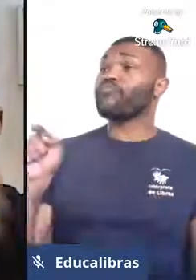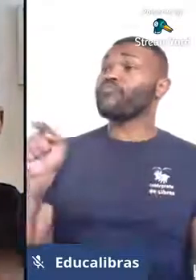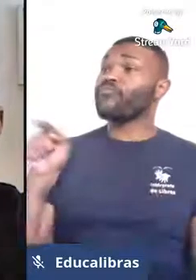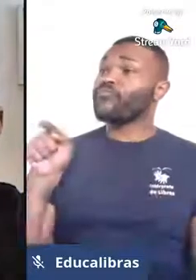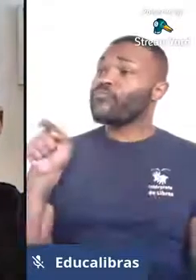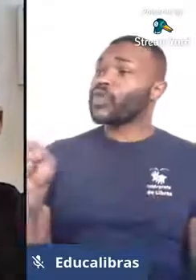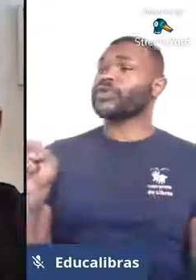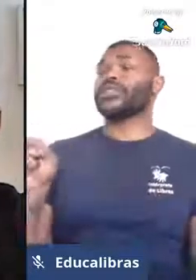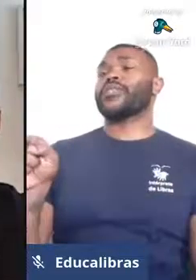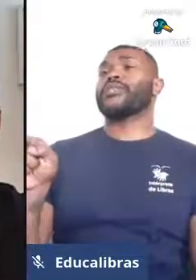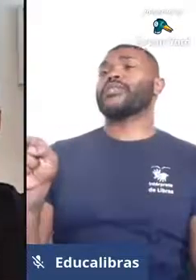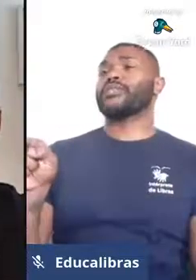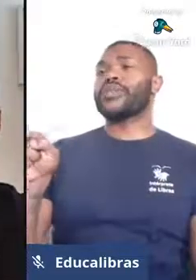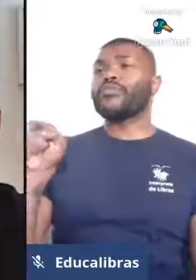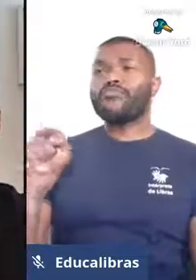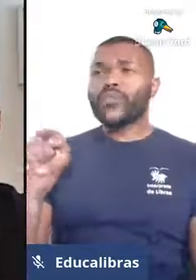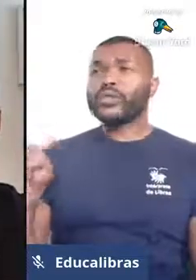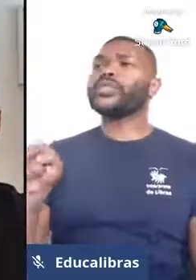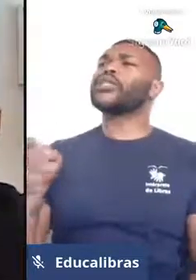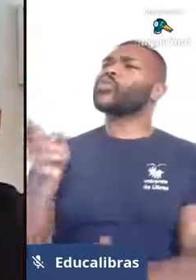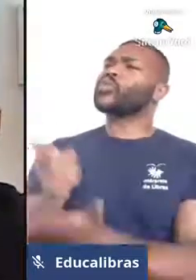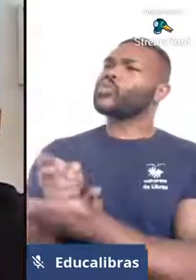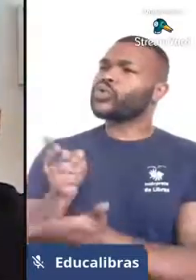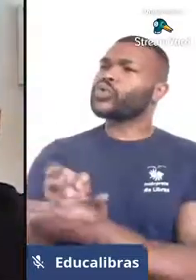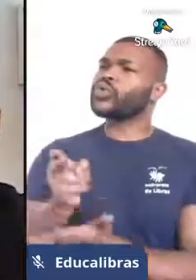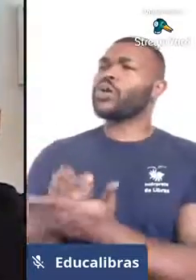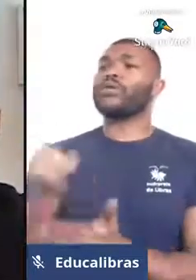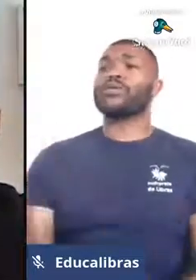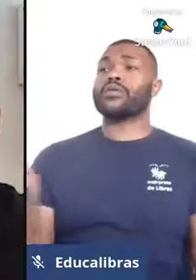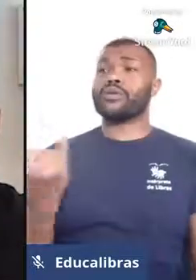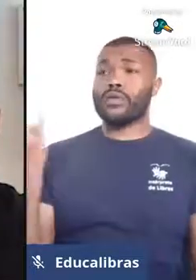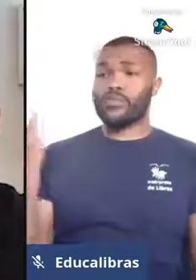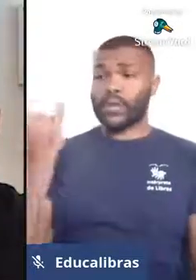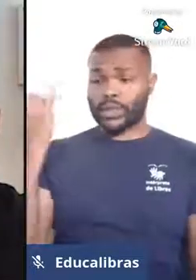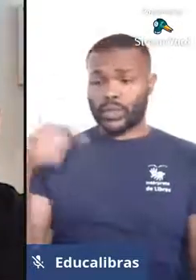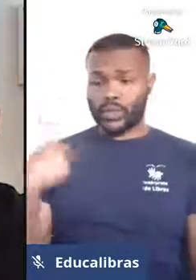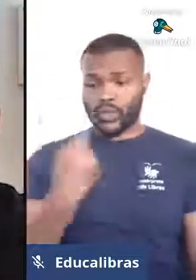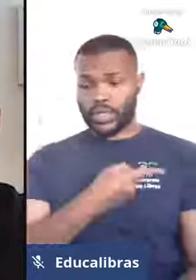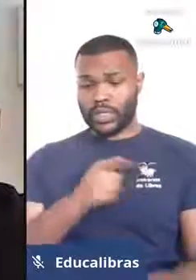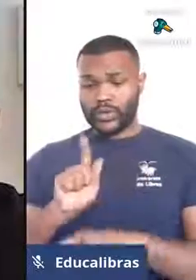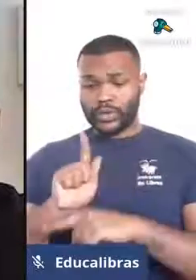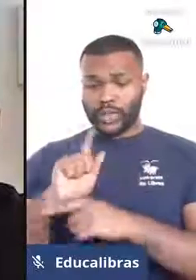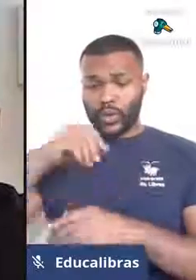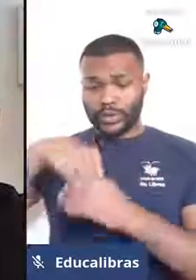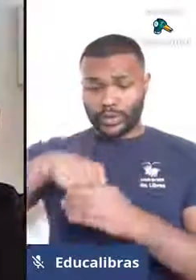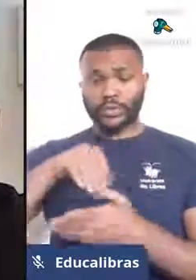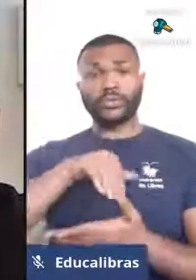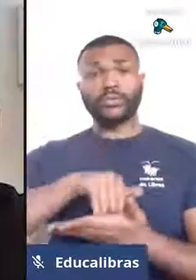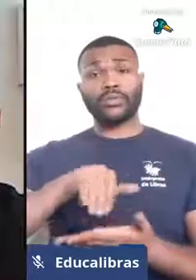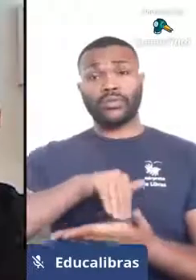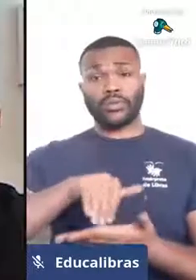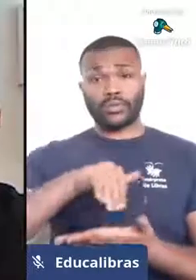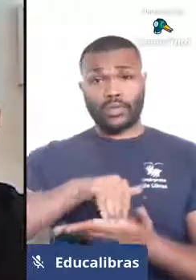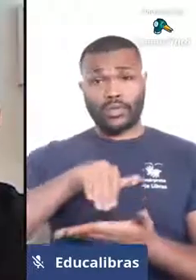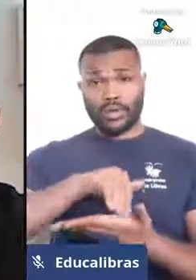foi, né, e é ainda importante para a nossa gestão aqui na Secretaria, né,